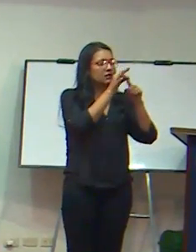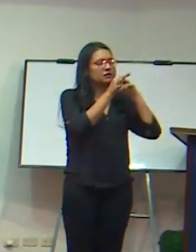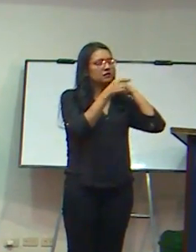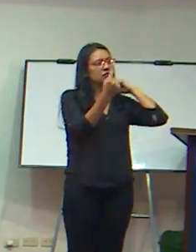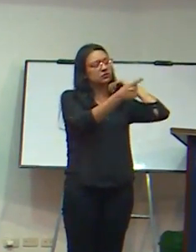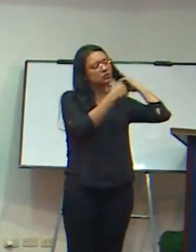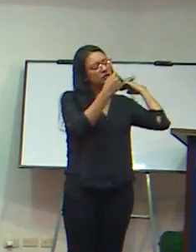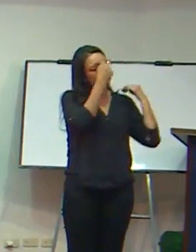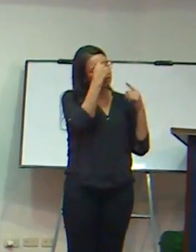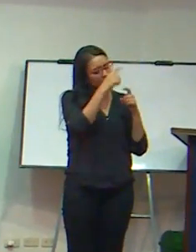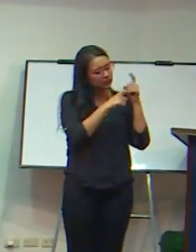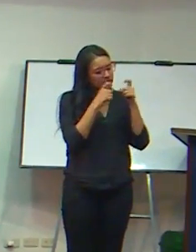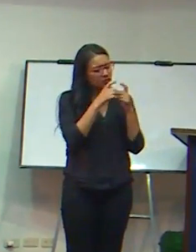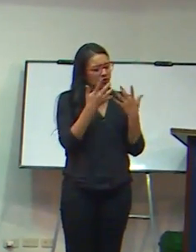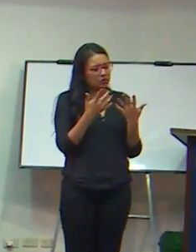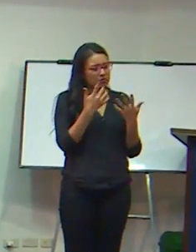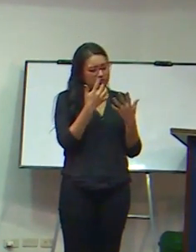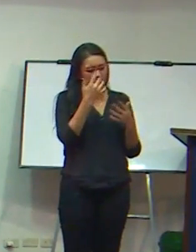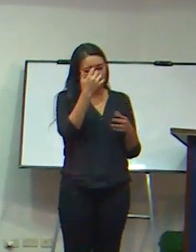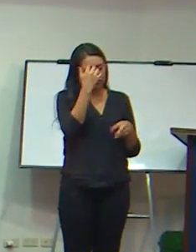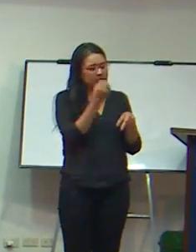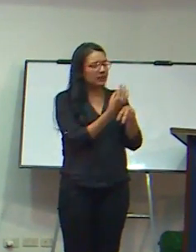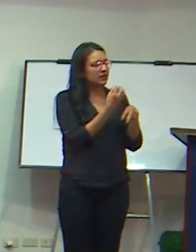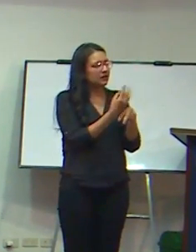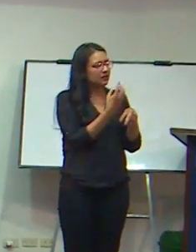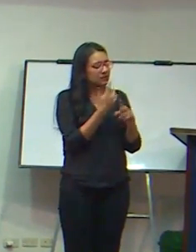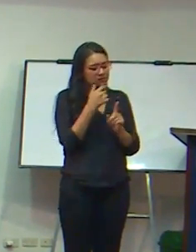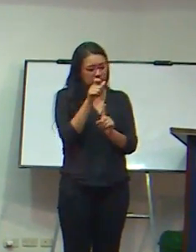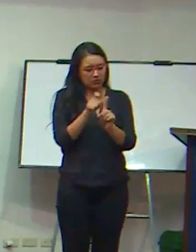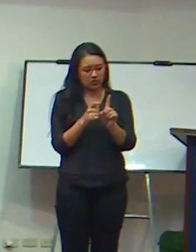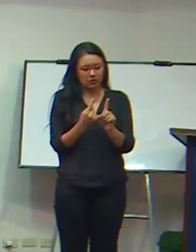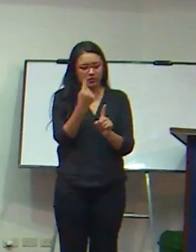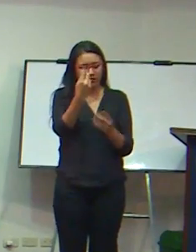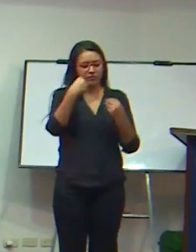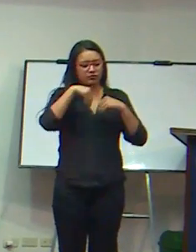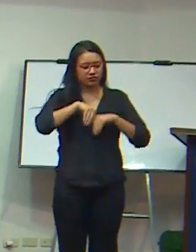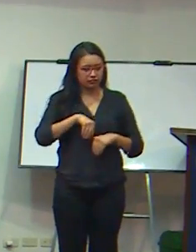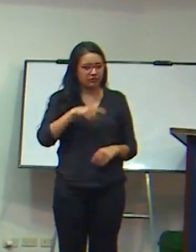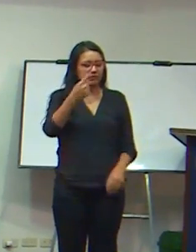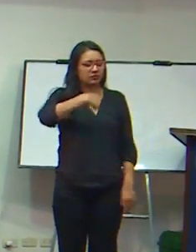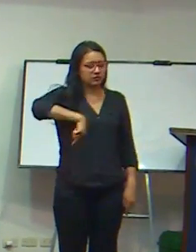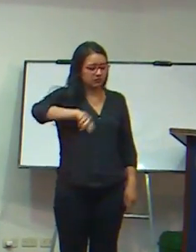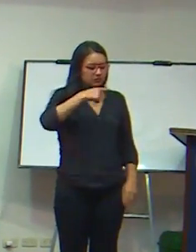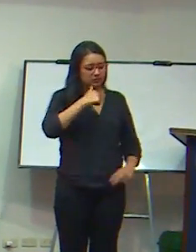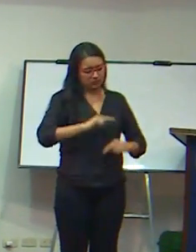Nos pensemos no solamente como madres, sino como sujetos políticos que estamos